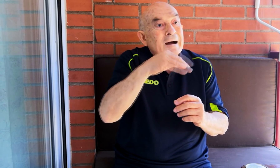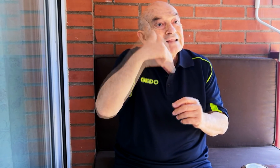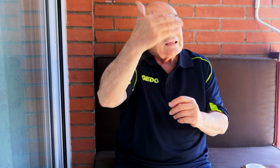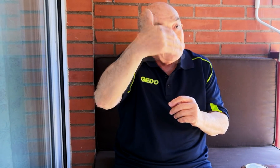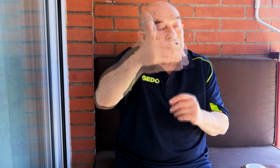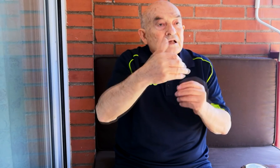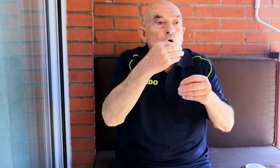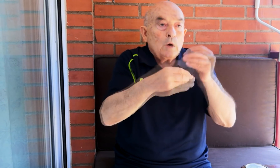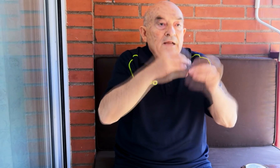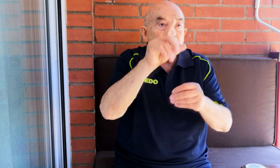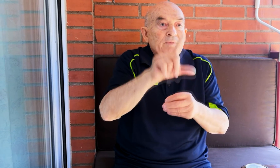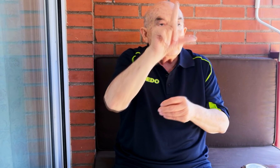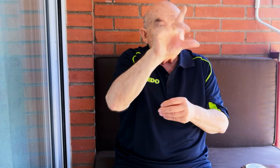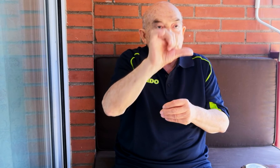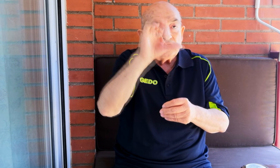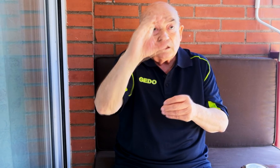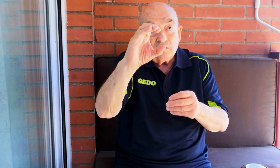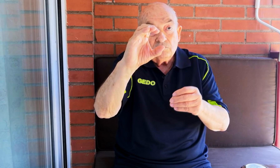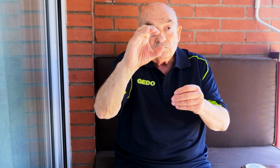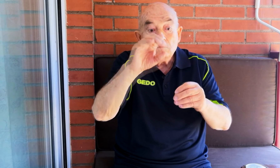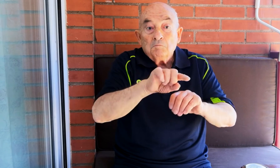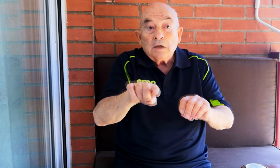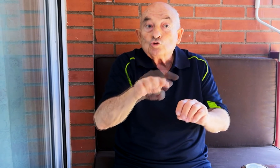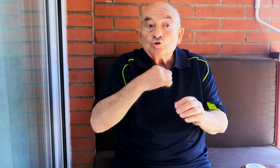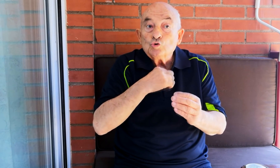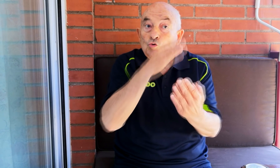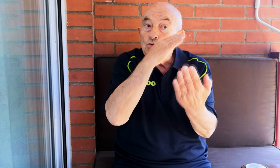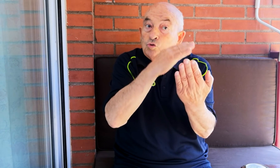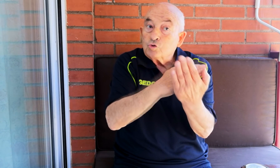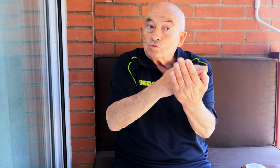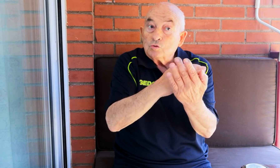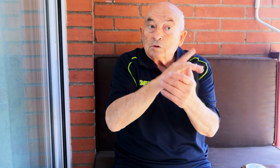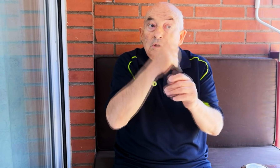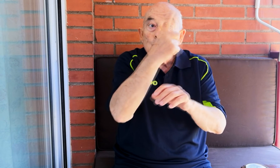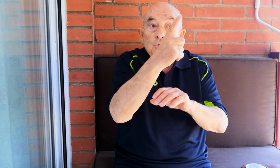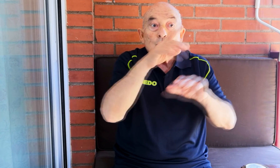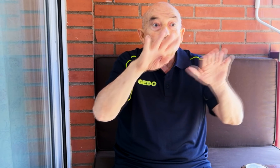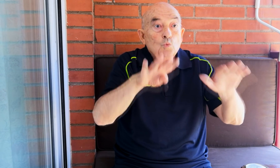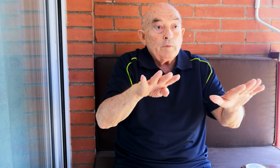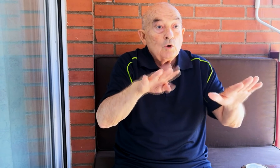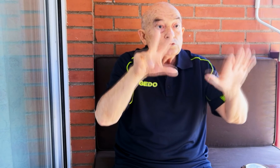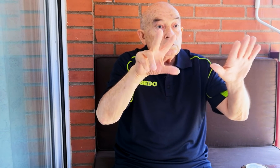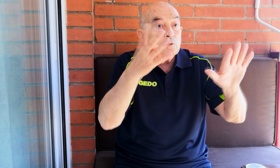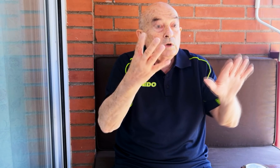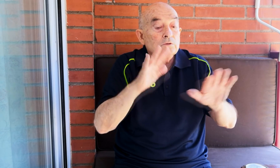es va poder aconseguir. També vam poder centrar-nos i encetar la llengua de signes catalana, però just en aquest